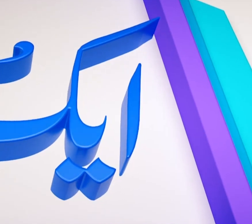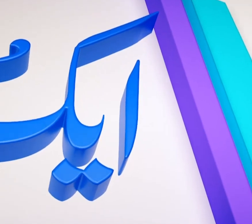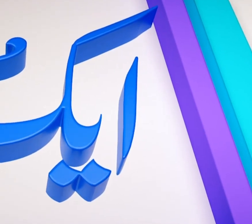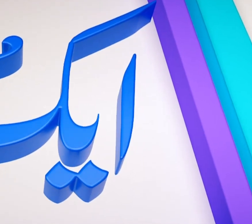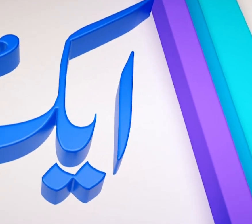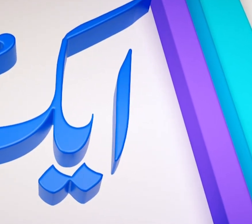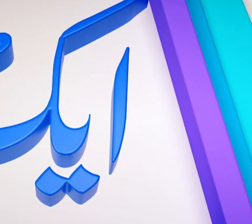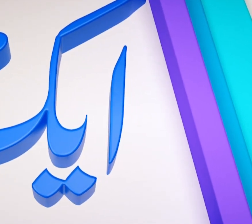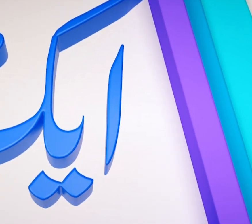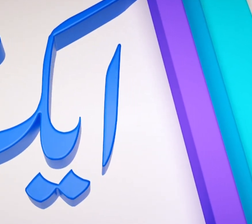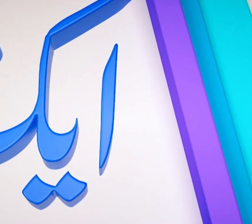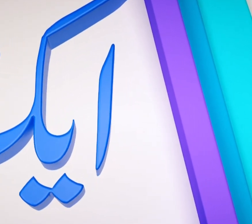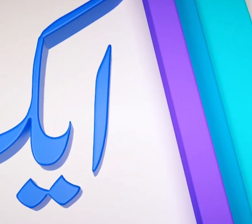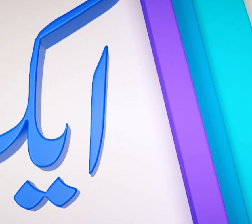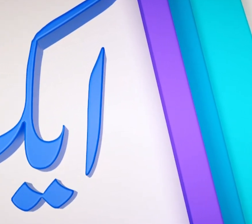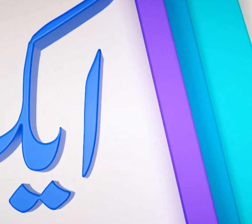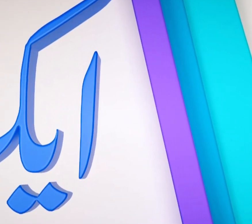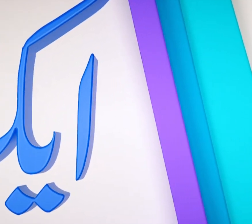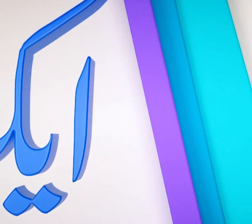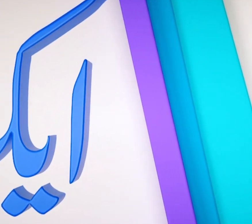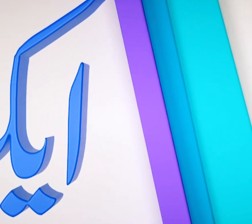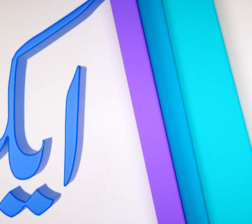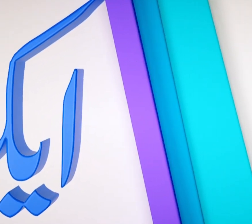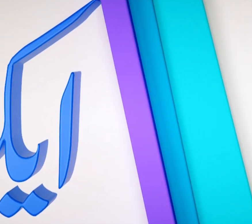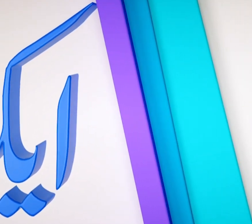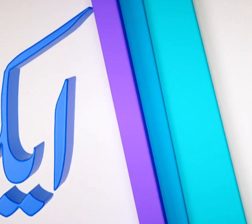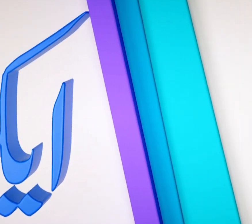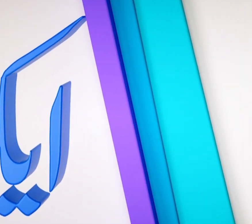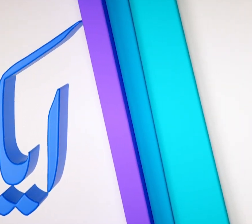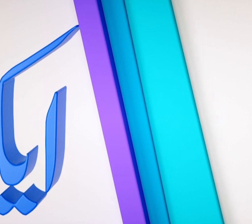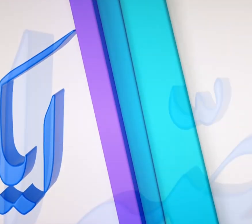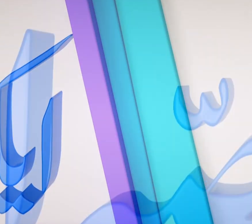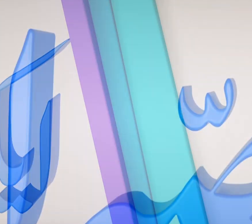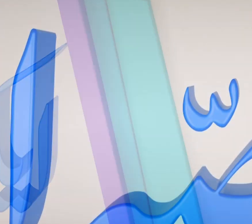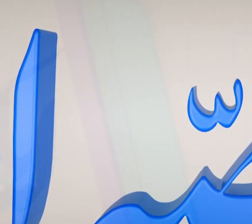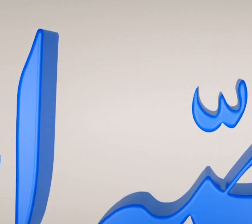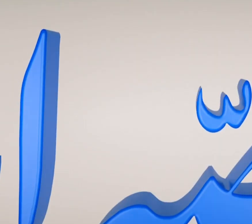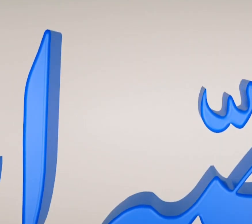ملتا ہے در سے آخرت سے ان